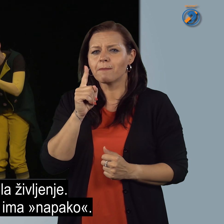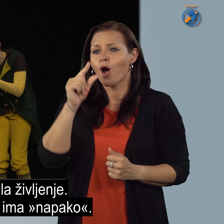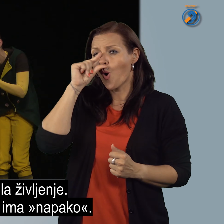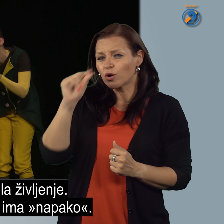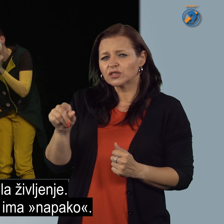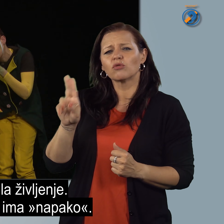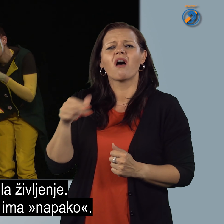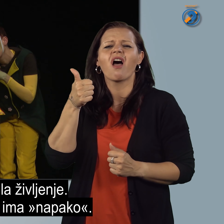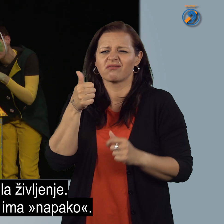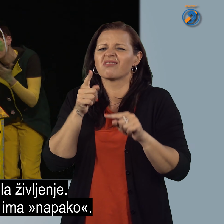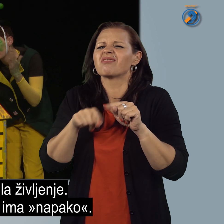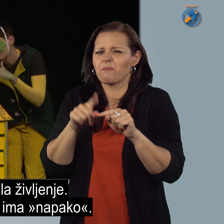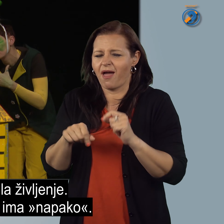Toda Ostržek ima napako.